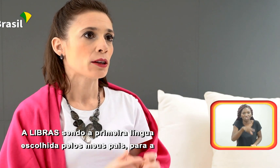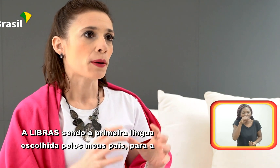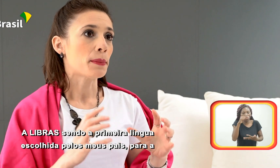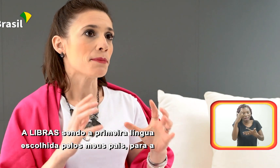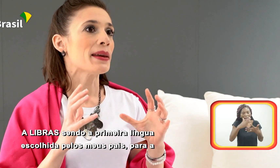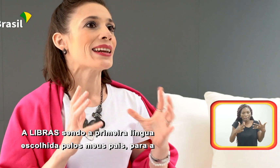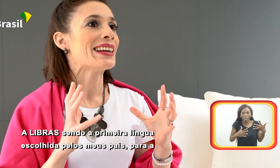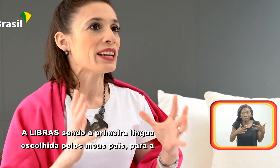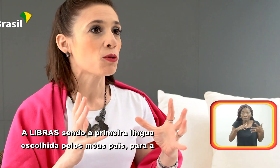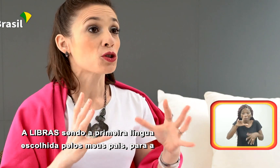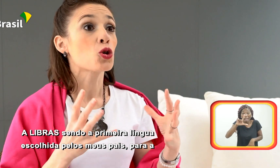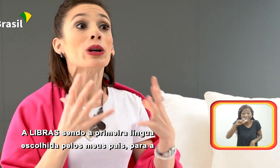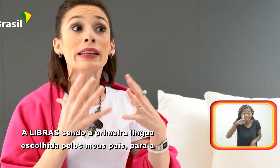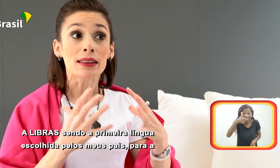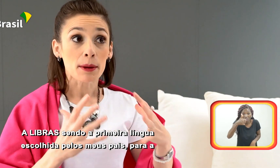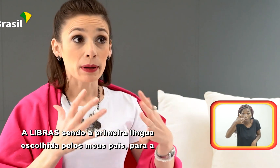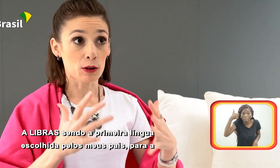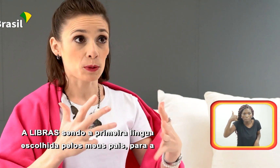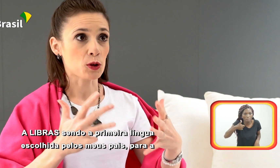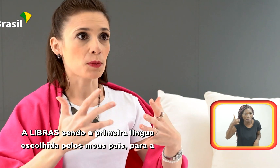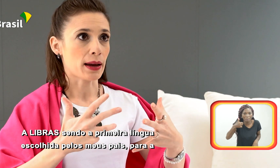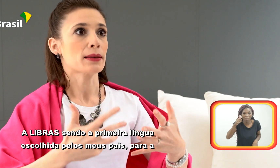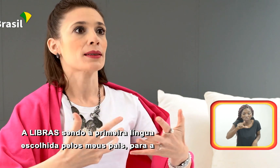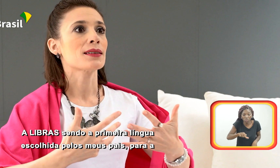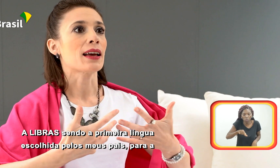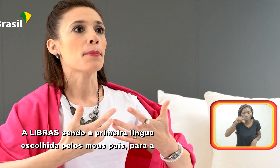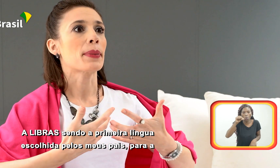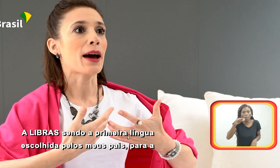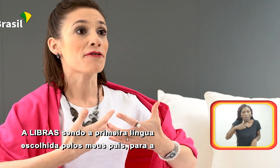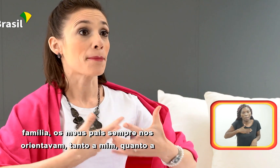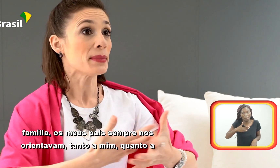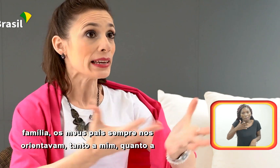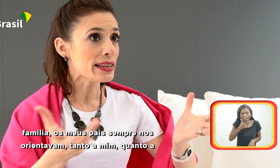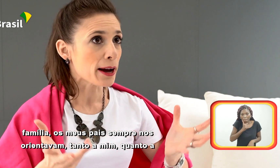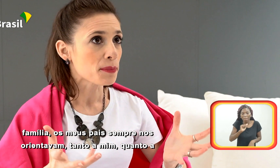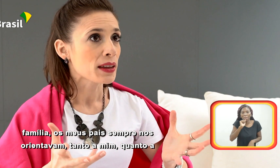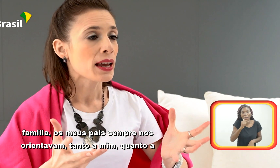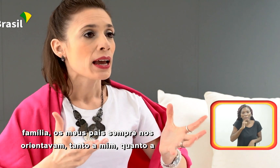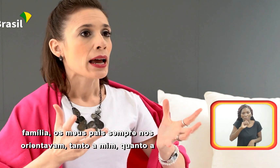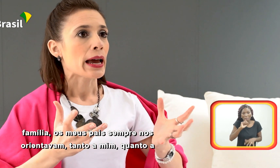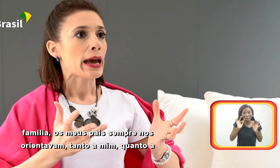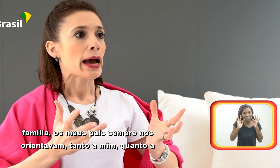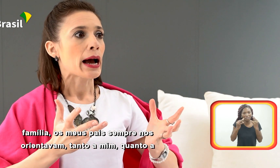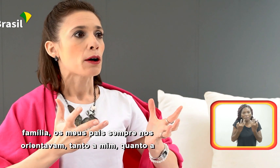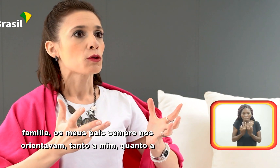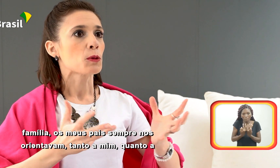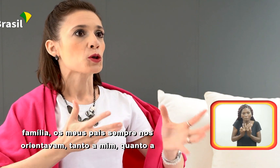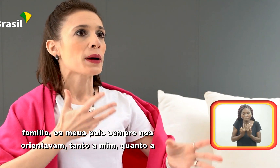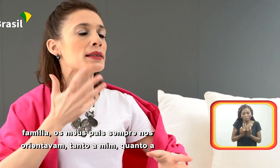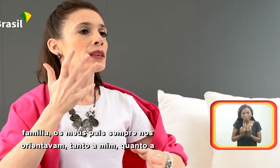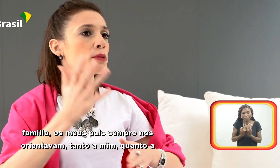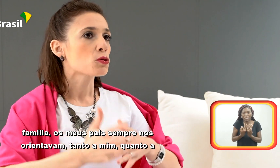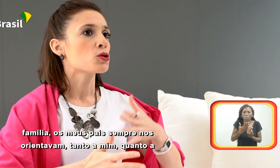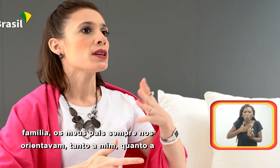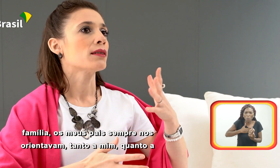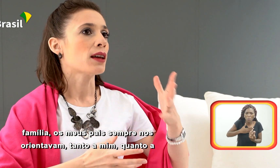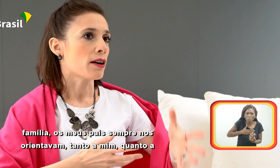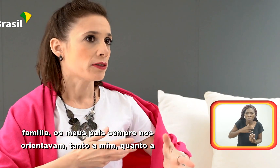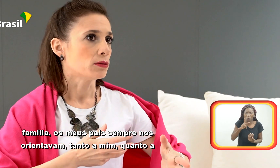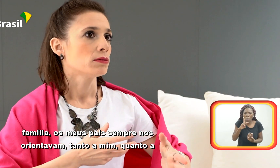a primeira língua escolhida pelos meus pais, né, para a família, os meus pais sempre nos orientavam,